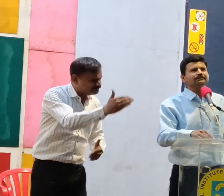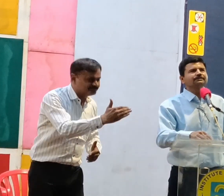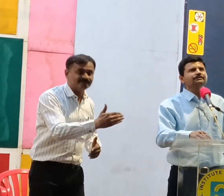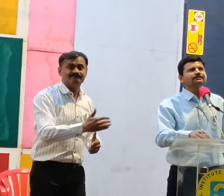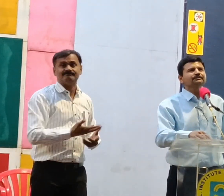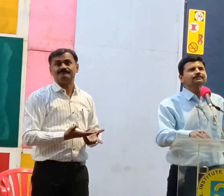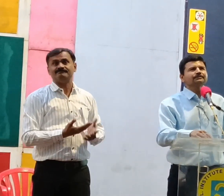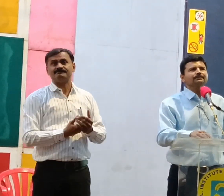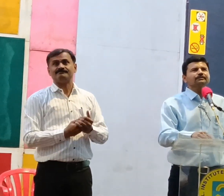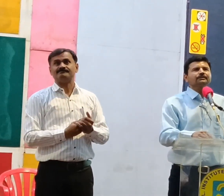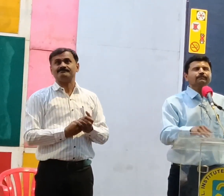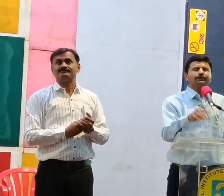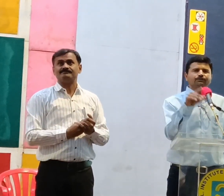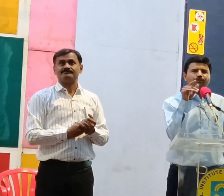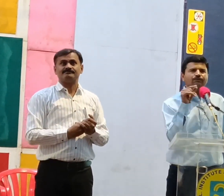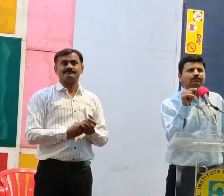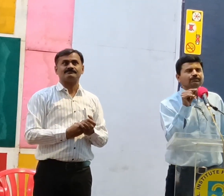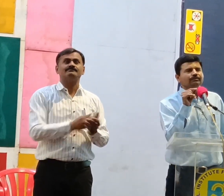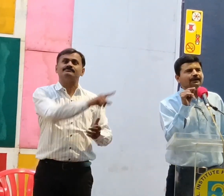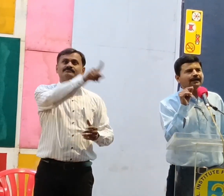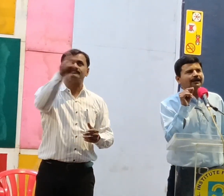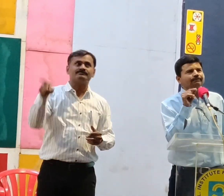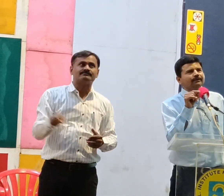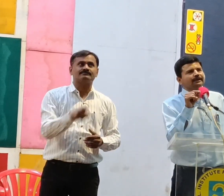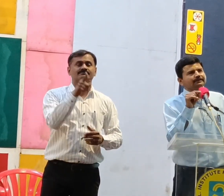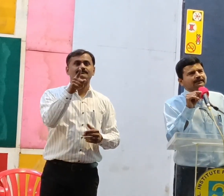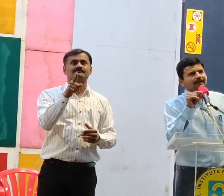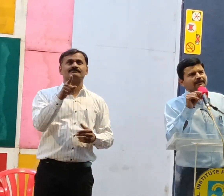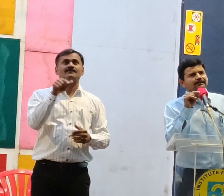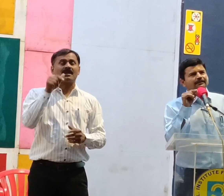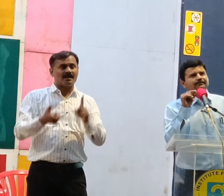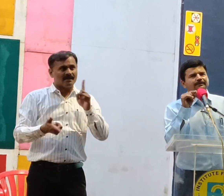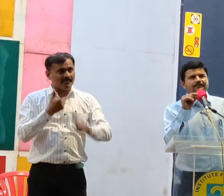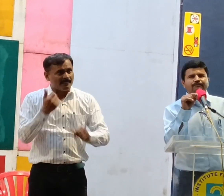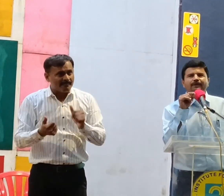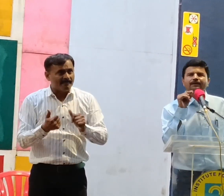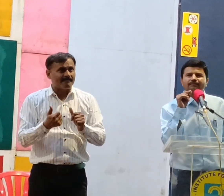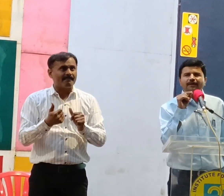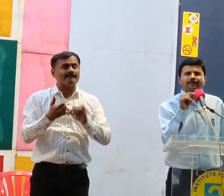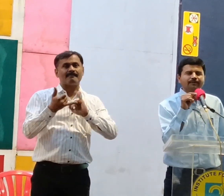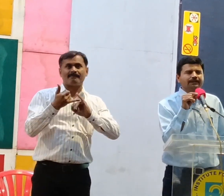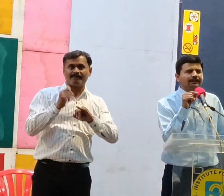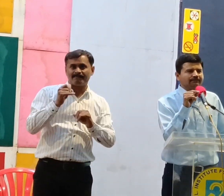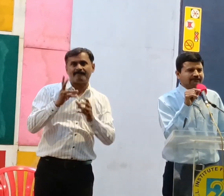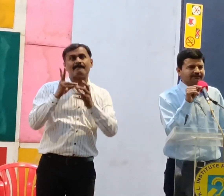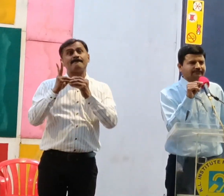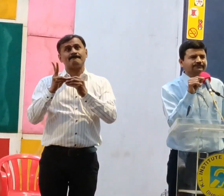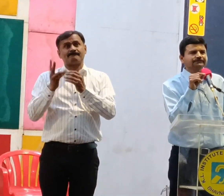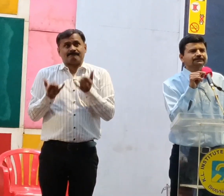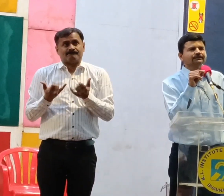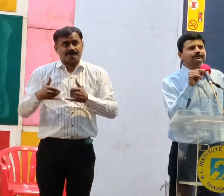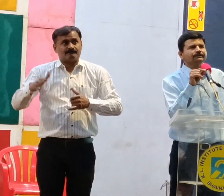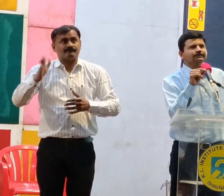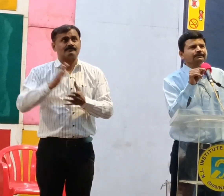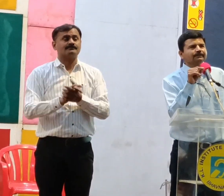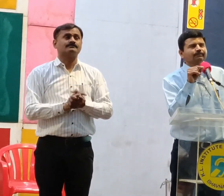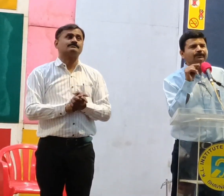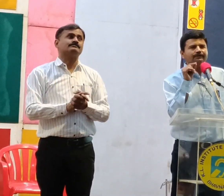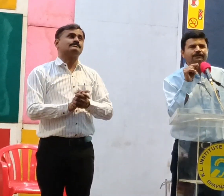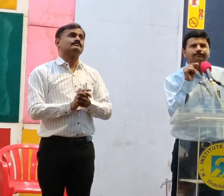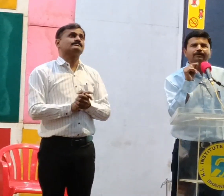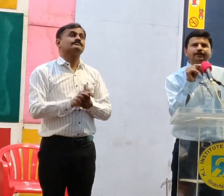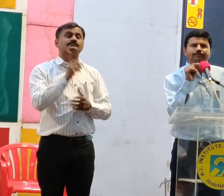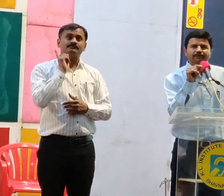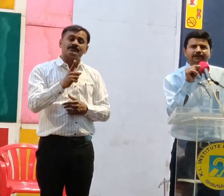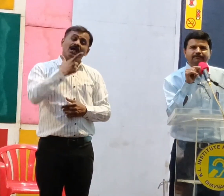છે મિત્રો આ પરીક્ષા દસમા અને બારમાની આવે છે